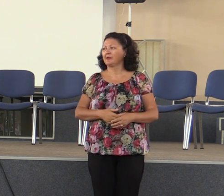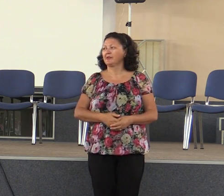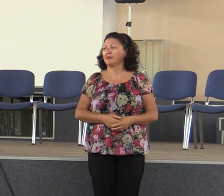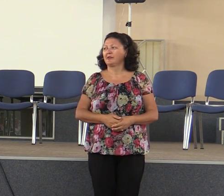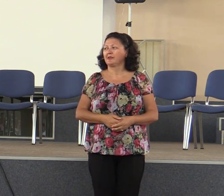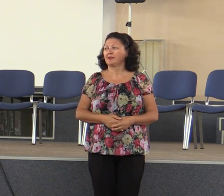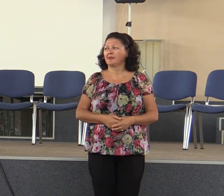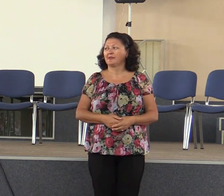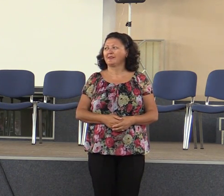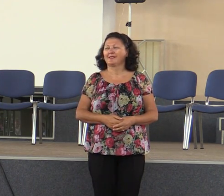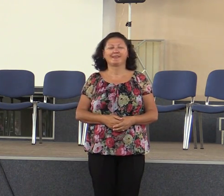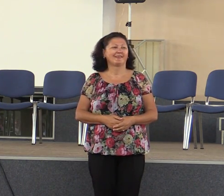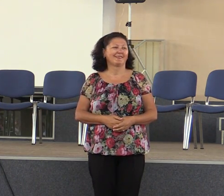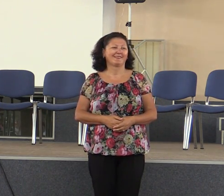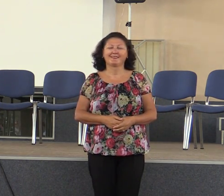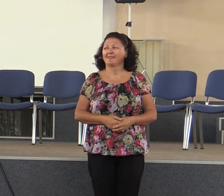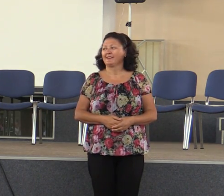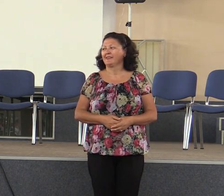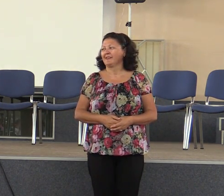Mulțumesc! Dorin Dobromir, mie